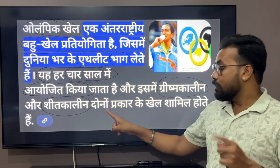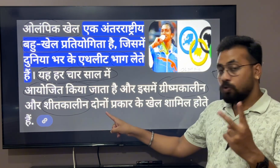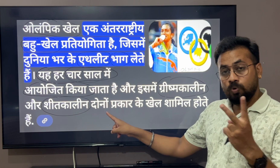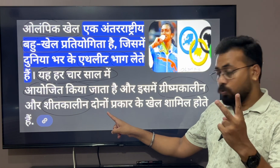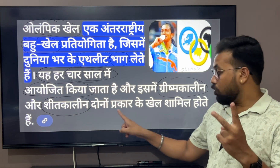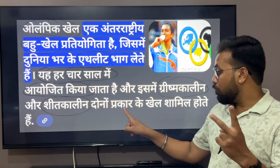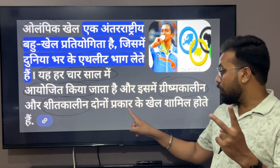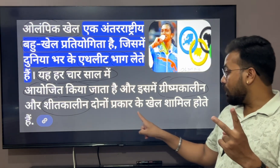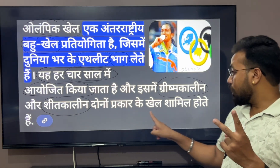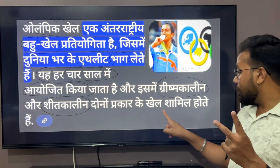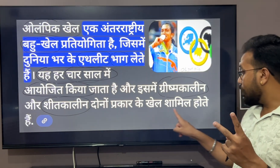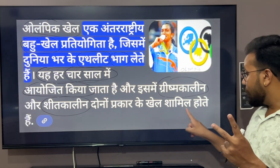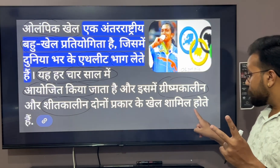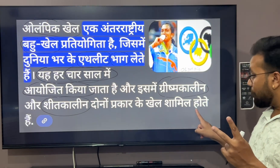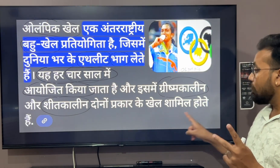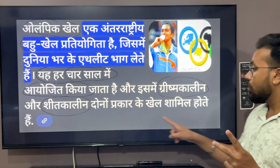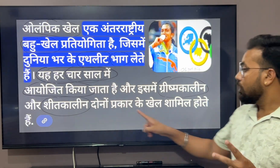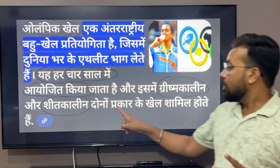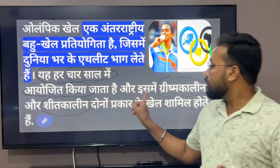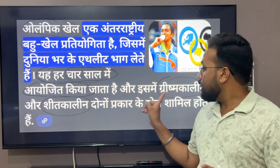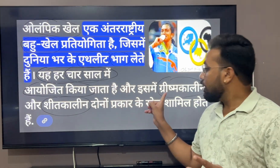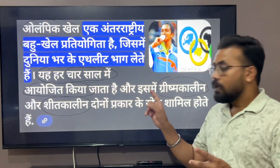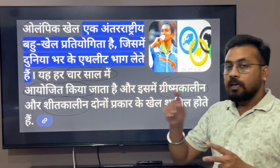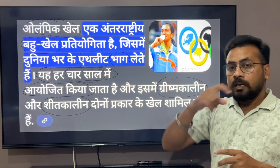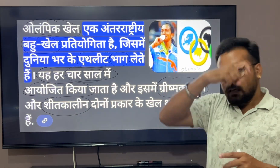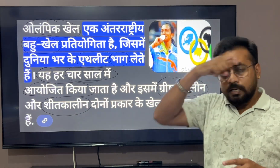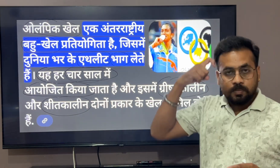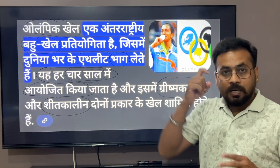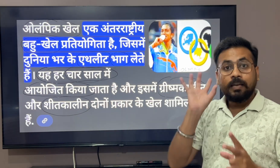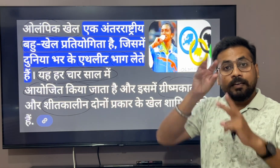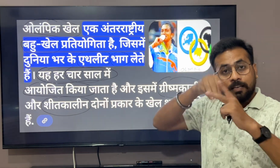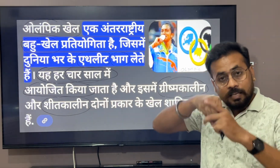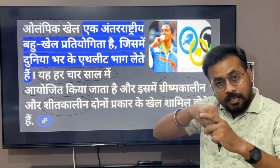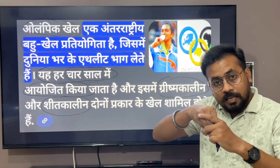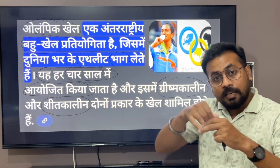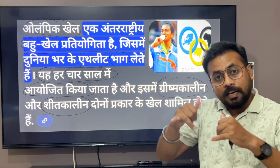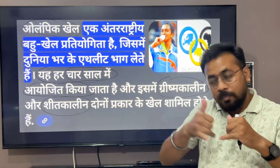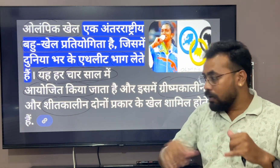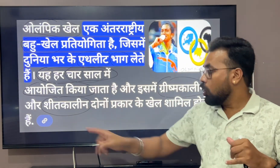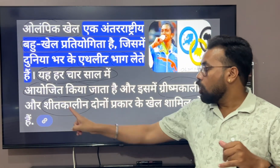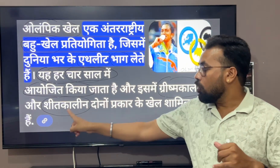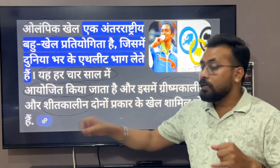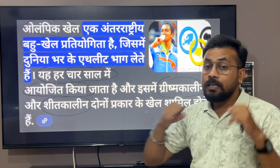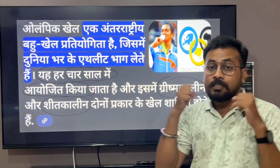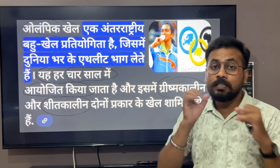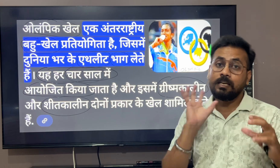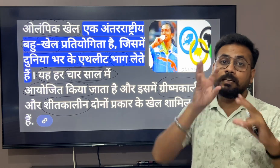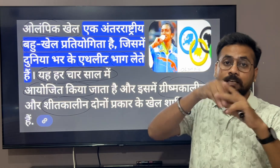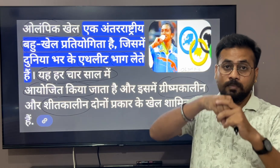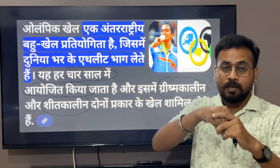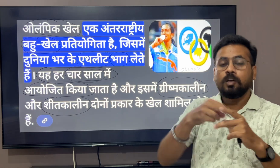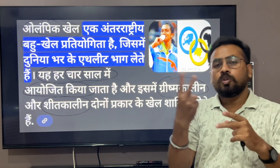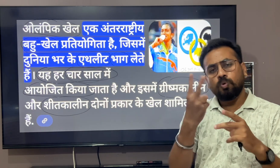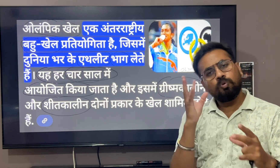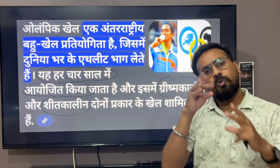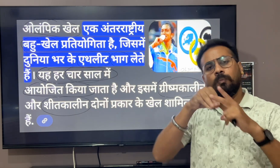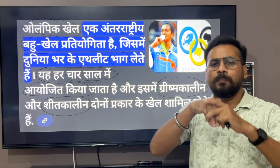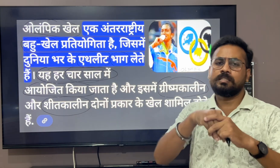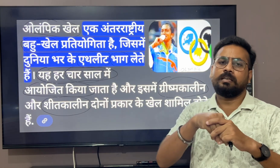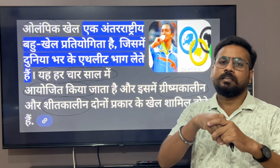दोनों प्रकार के खेल शामिल हैं। ये ग्रीष्मकालीन गेम है और ये शीतकालीन गेम है, दोनों मिक्स,